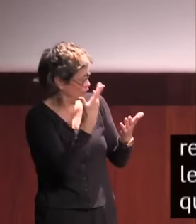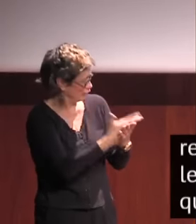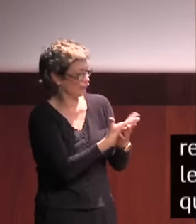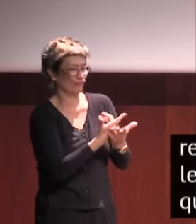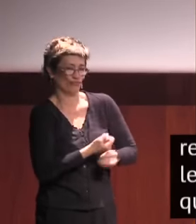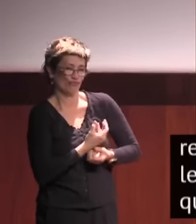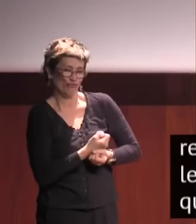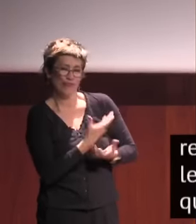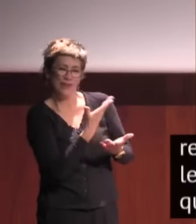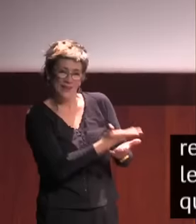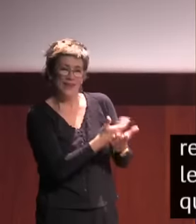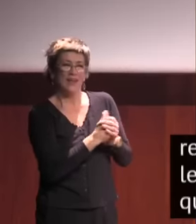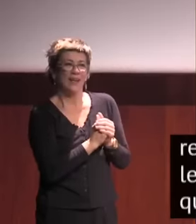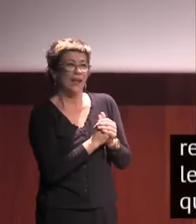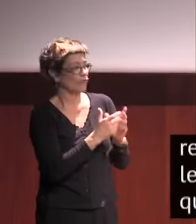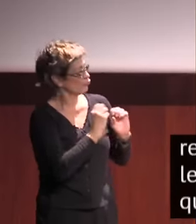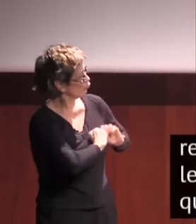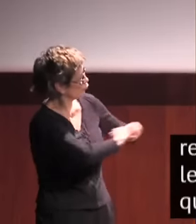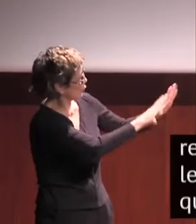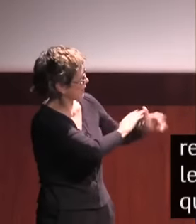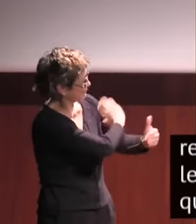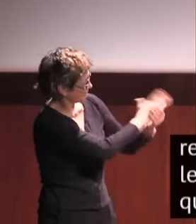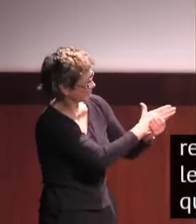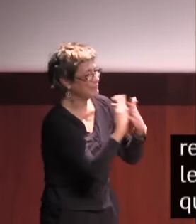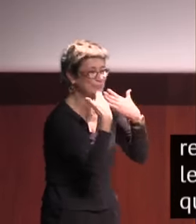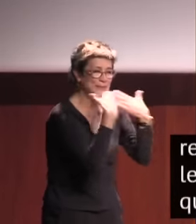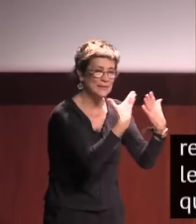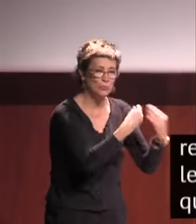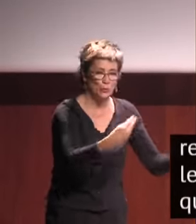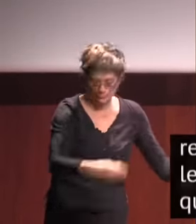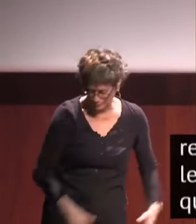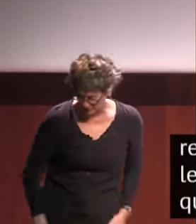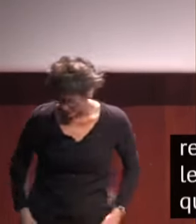vous allez évoquer. Je vous laisse intervenir. Merci beaucoup.